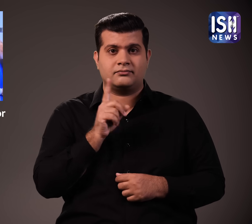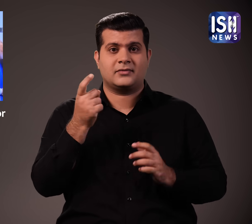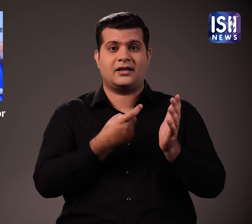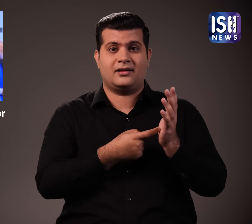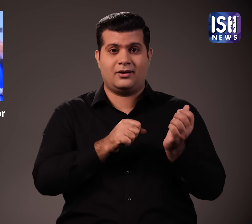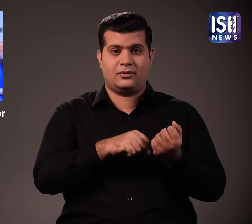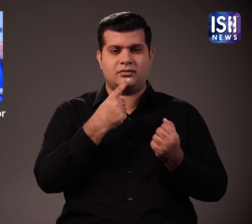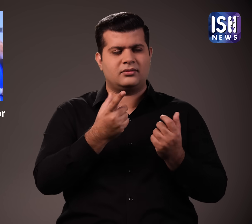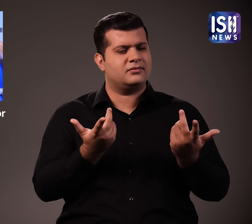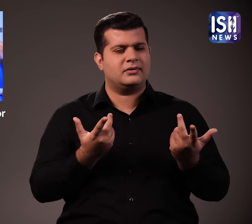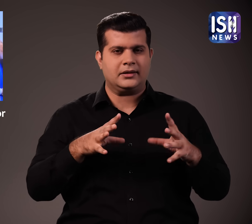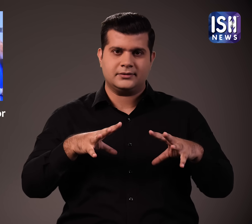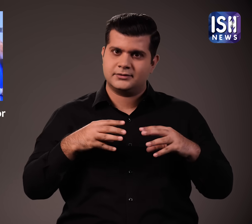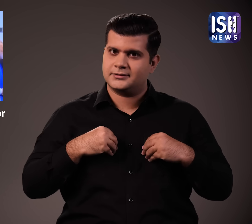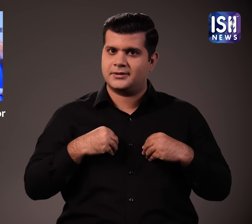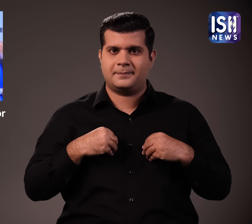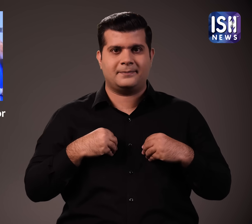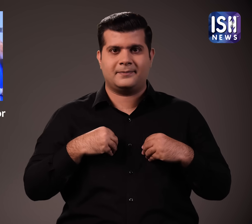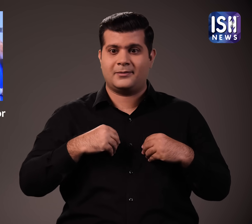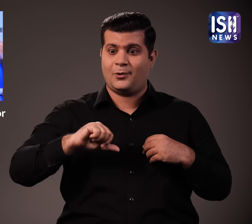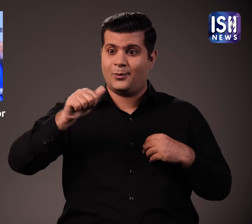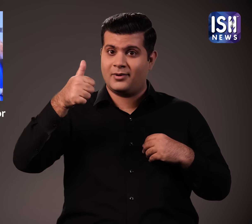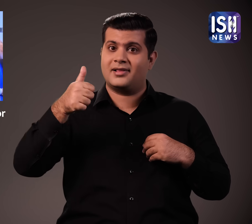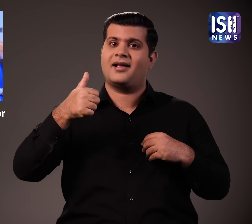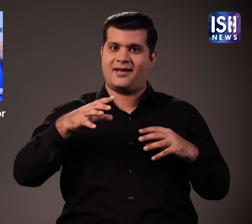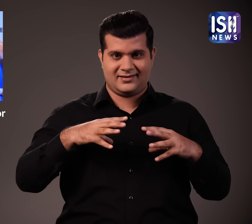जीत और हार दोनों खेल का हिस्सा है और दोनों को स्विकार करना होगा